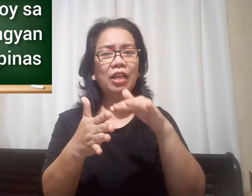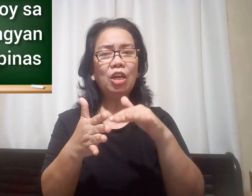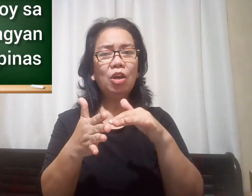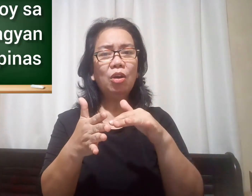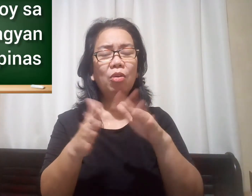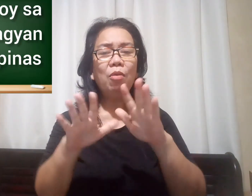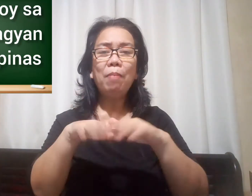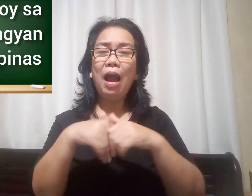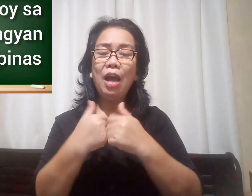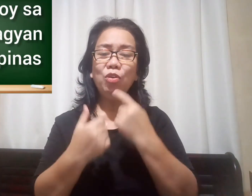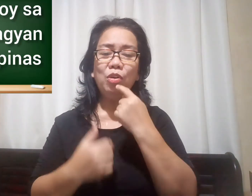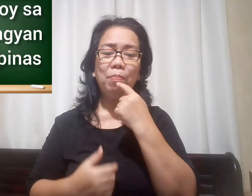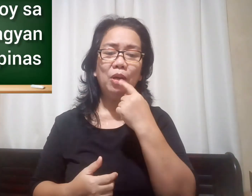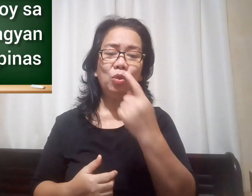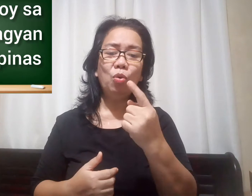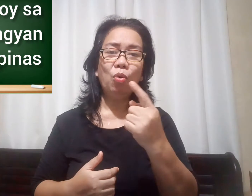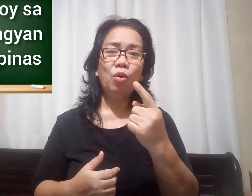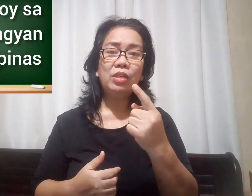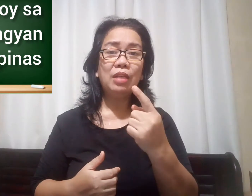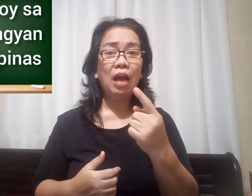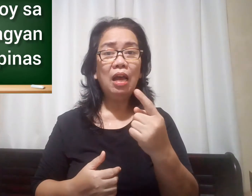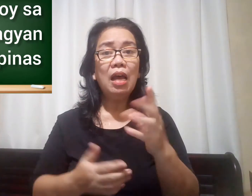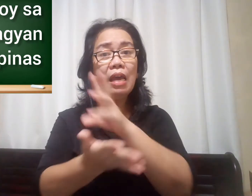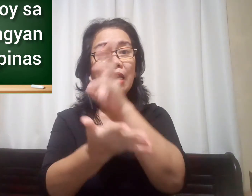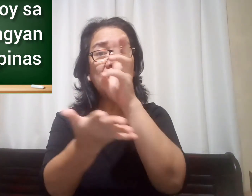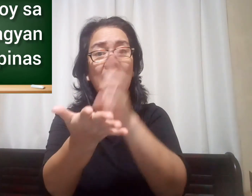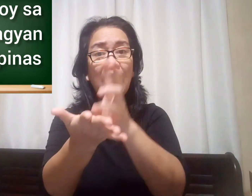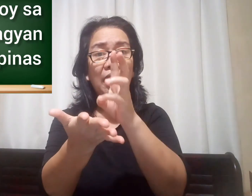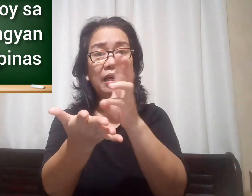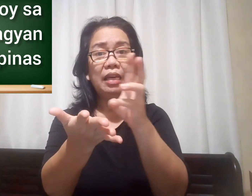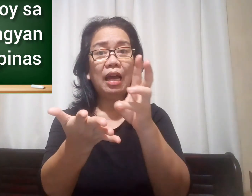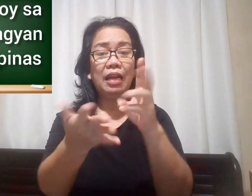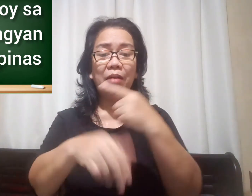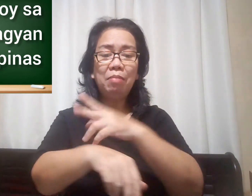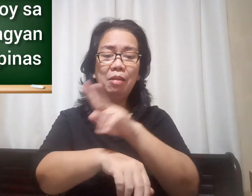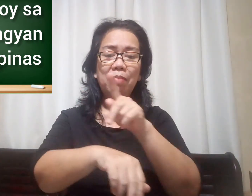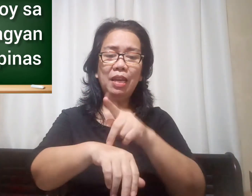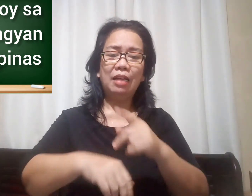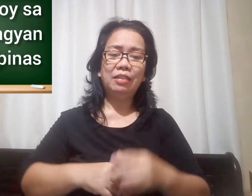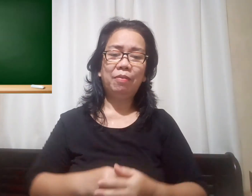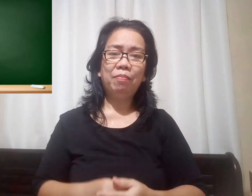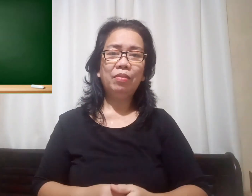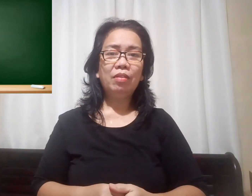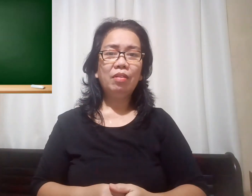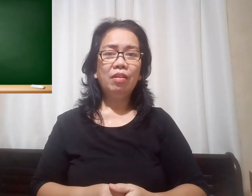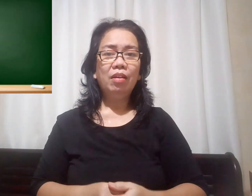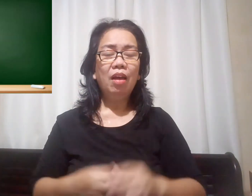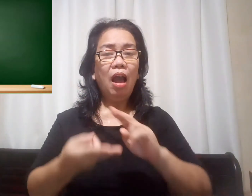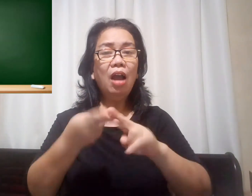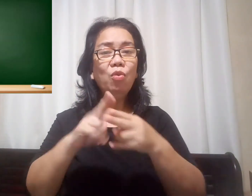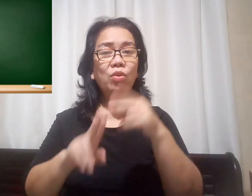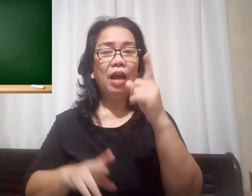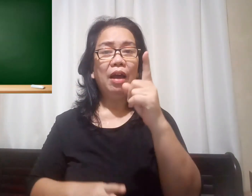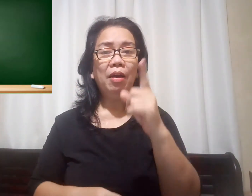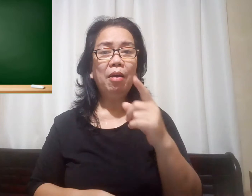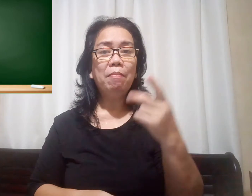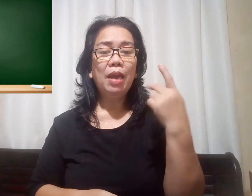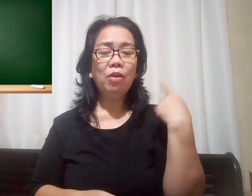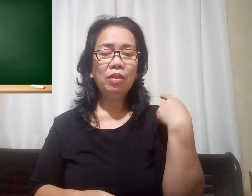kung paano yung pagtukoy sa kinalalagyan ng Pilipinas. Ang una, meron